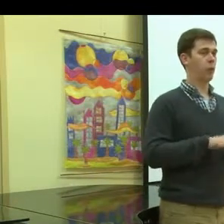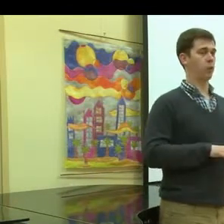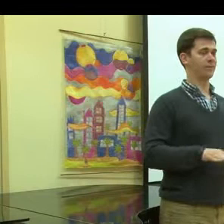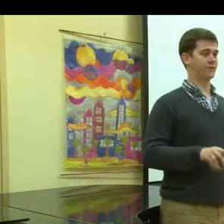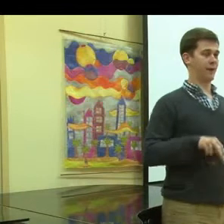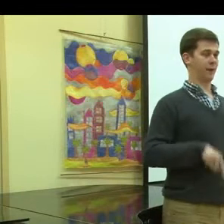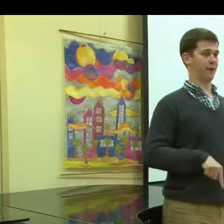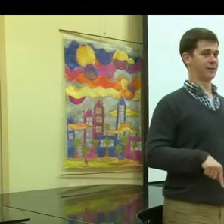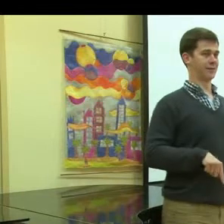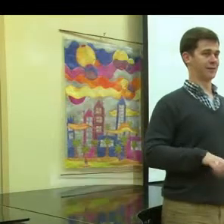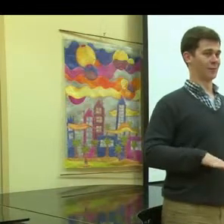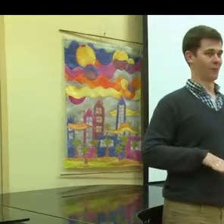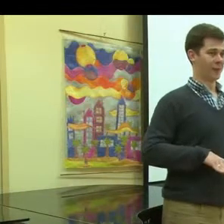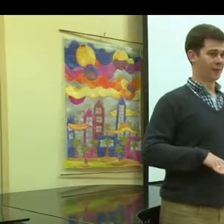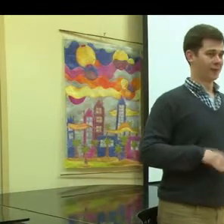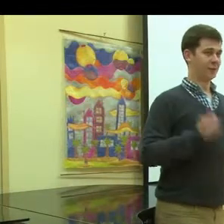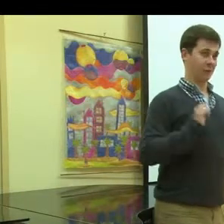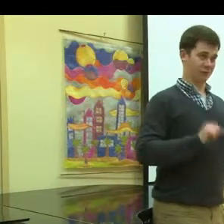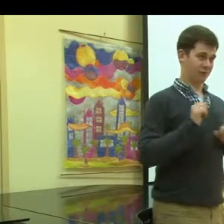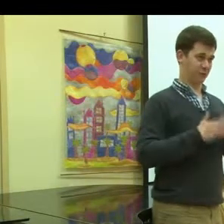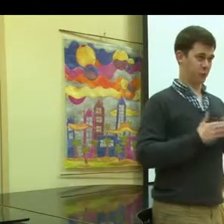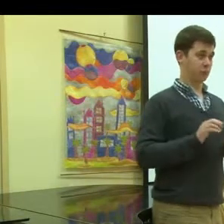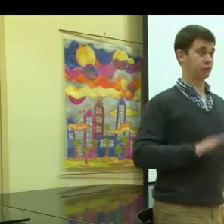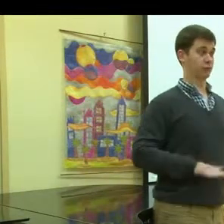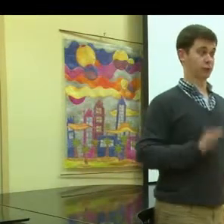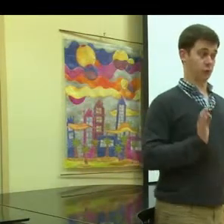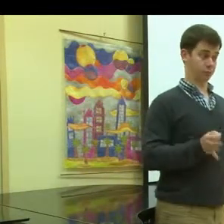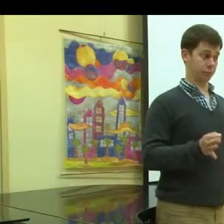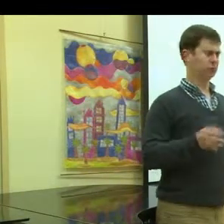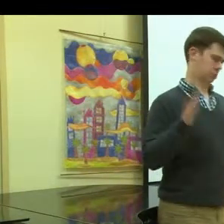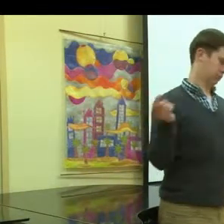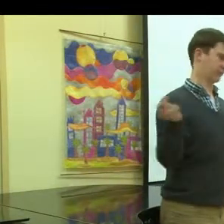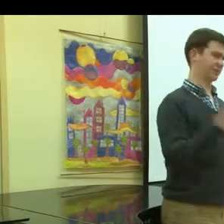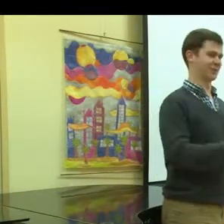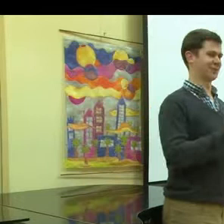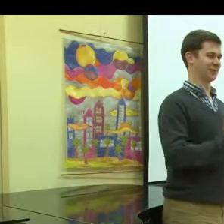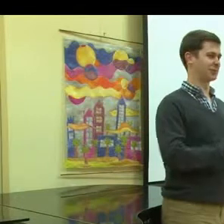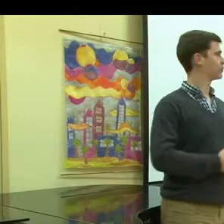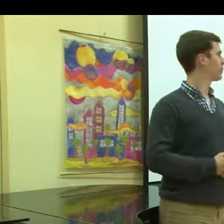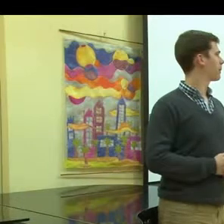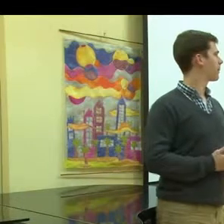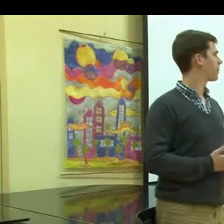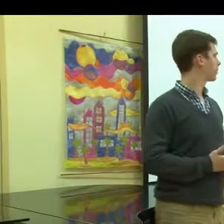tak, w parze i możemy się uczyć. Wszystko jest możliwe.